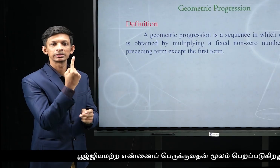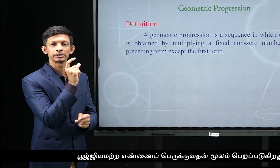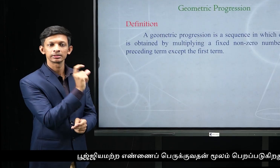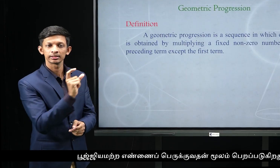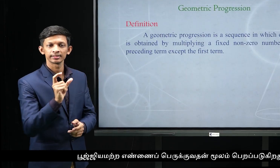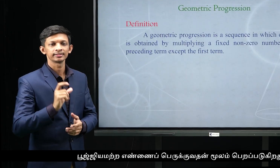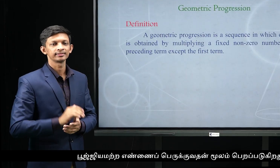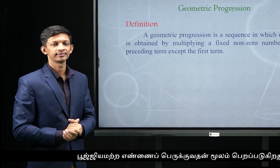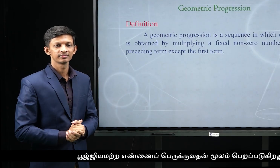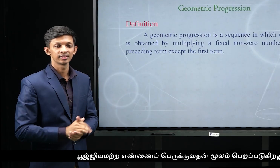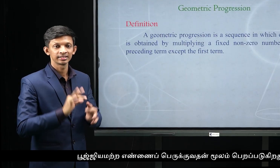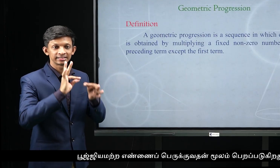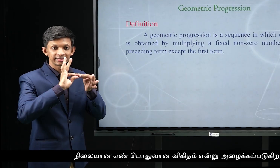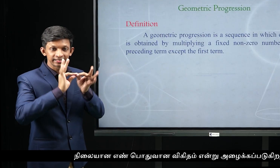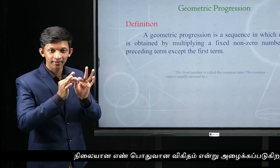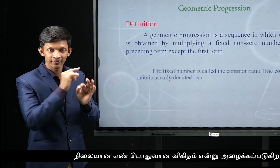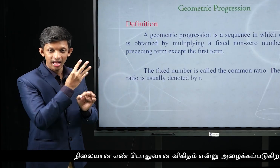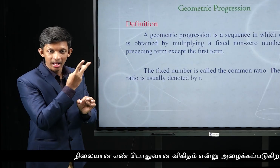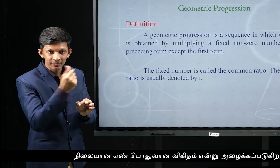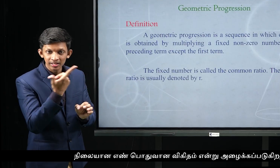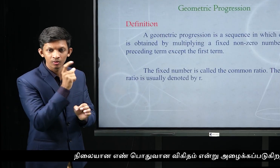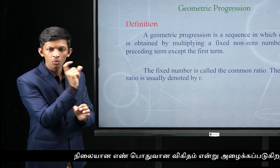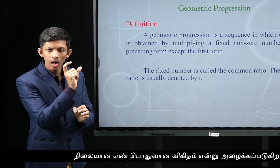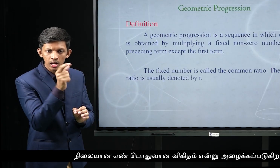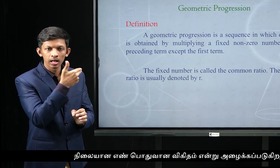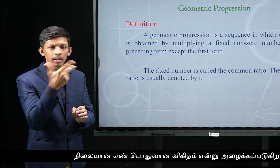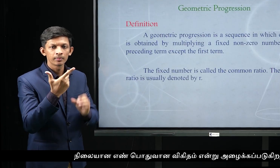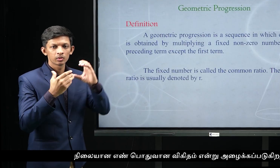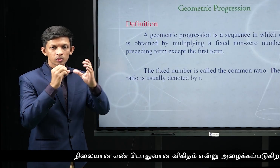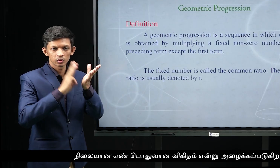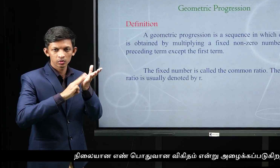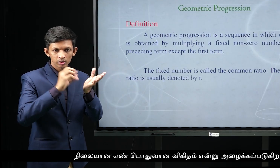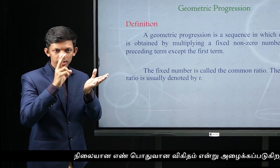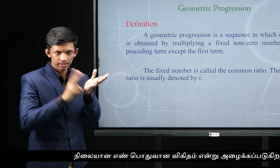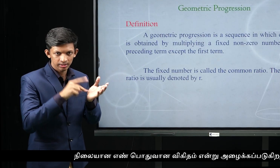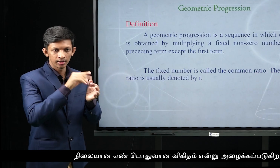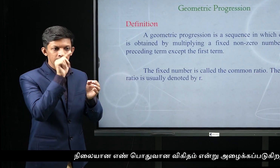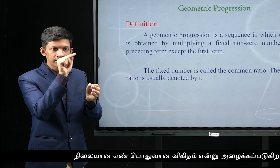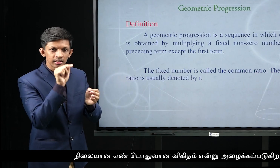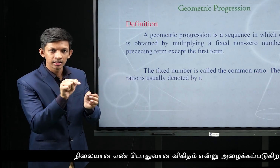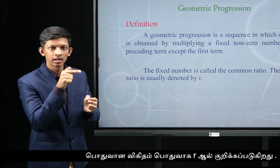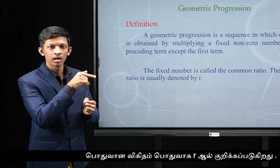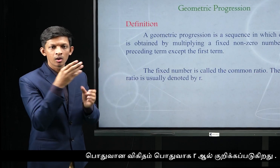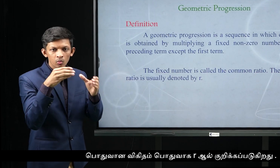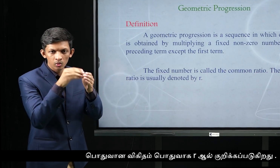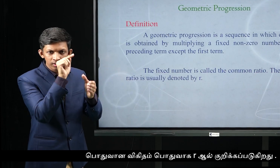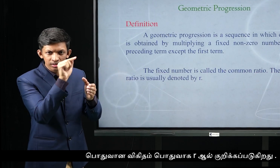பெருக்குவதன் மூலம் பெறப்படுகிறது. நிலையான எண் பொதுவாக விகிதம் என்று அழைக்கப்படுகின்றது. பொதுவான